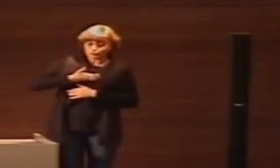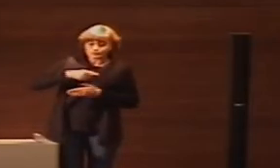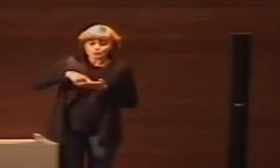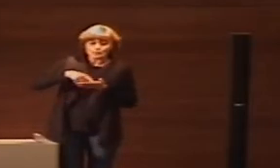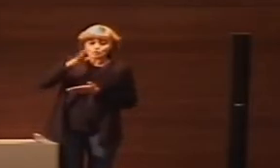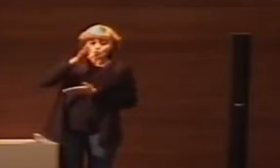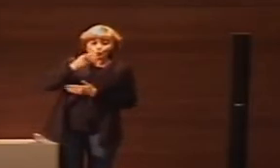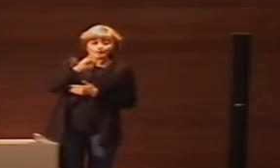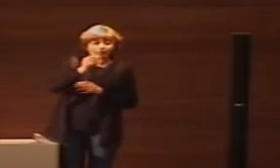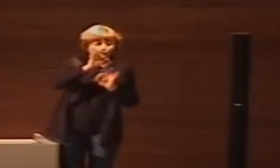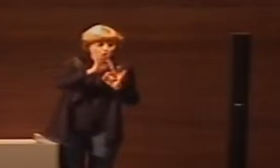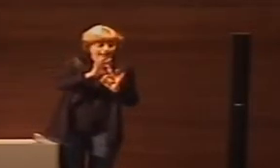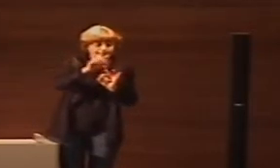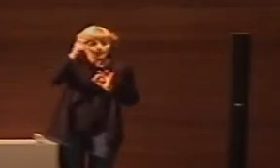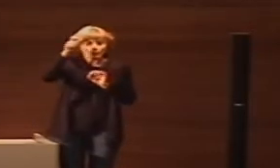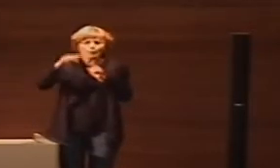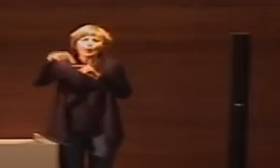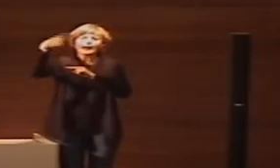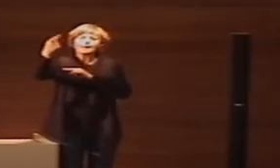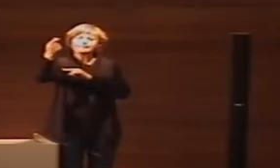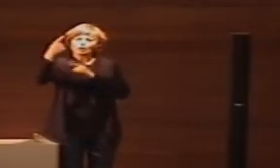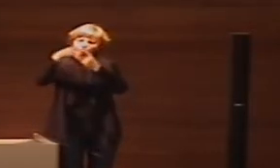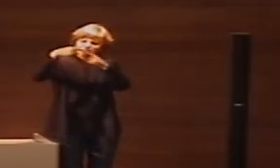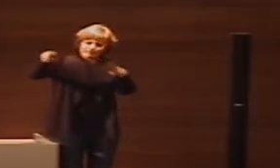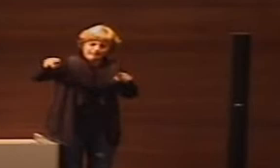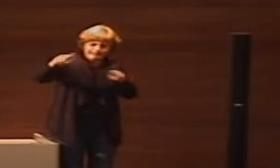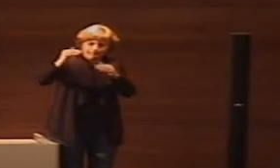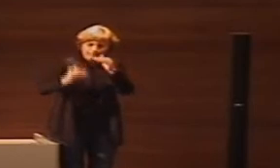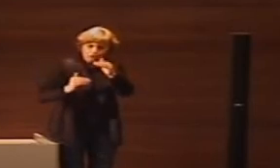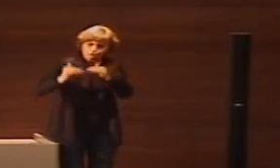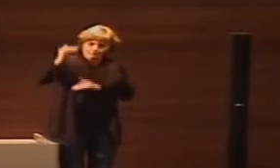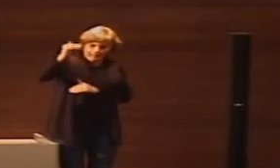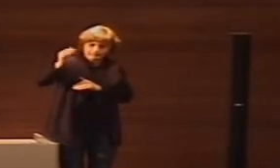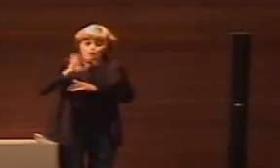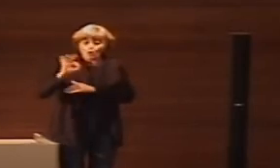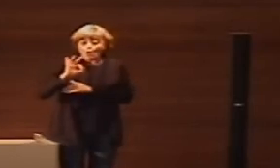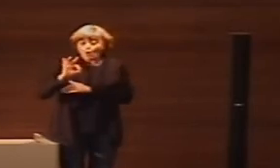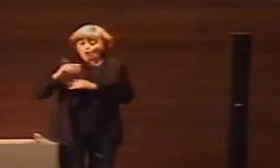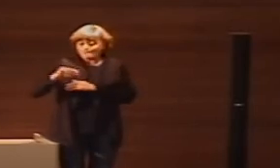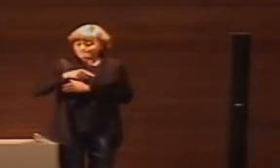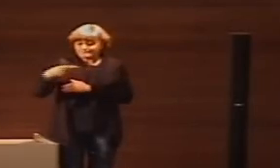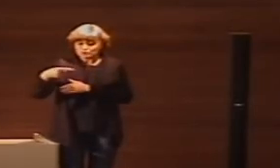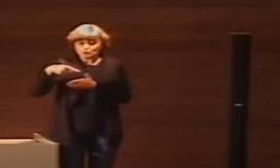el de más allá a lo mejor utilizan el padrón municipal, ¿no?, para cobrar o el IBI o vete a saber.